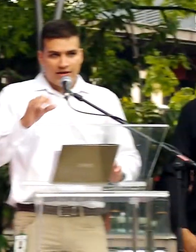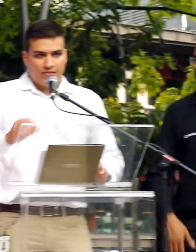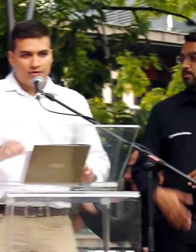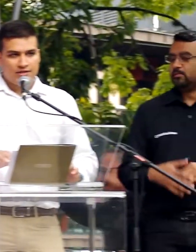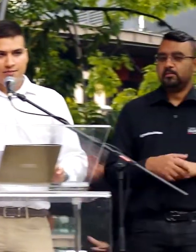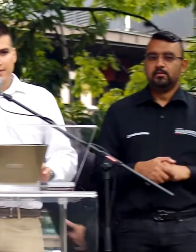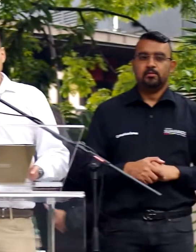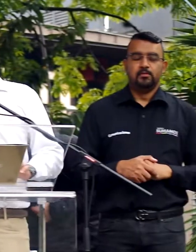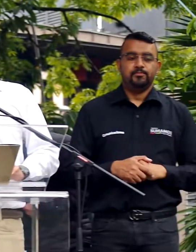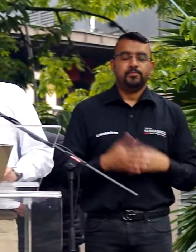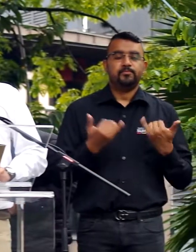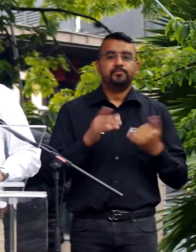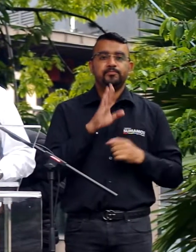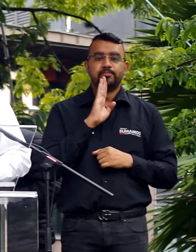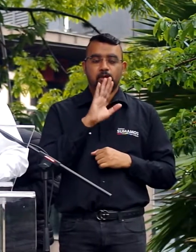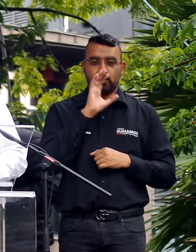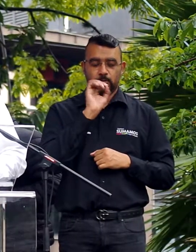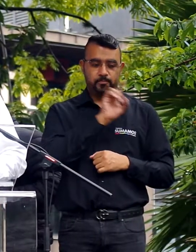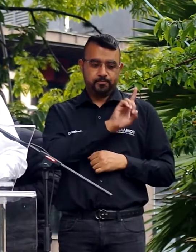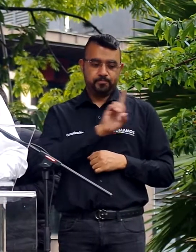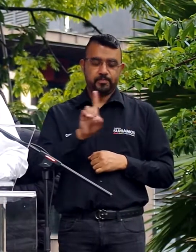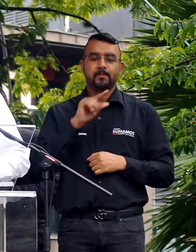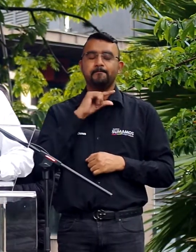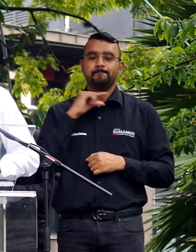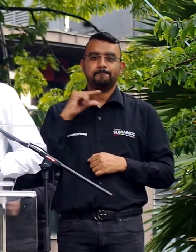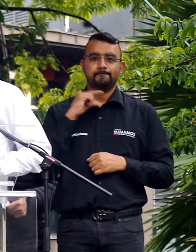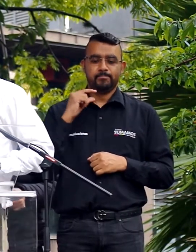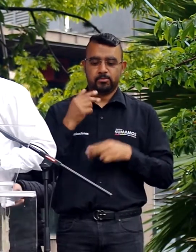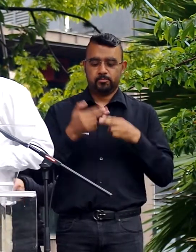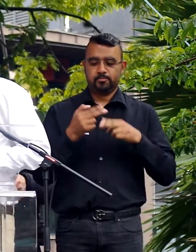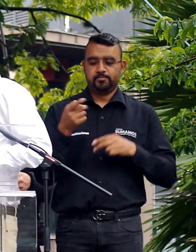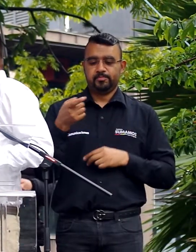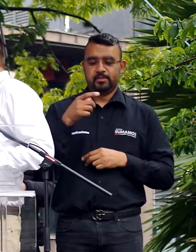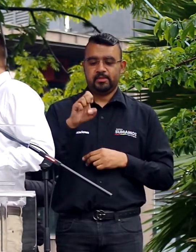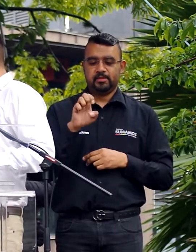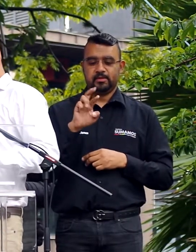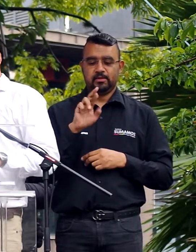Saludamos de manera muy especial al padre Gerardo Díaz.